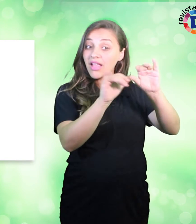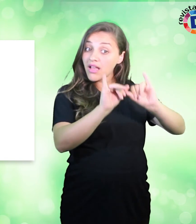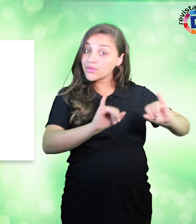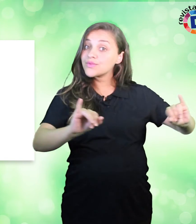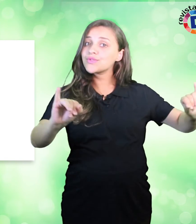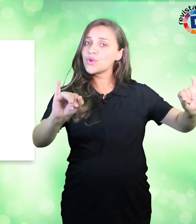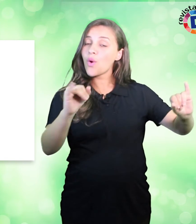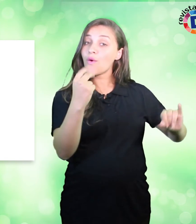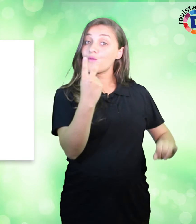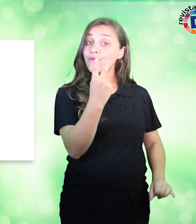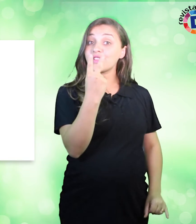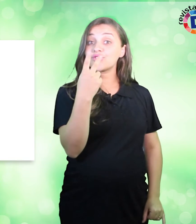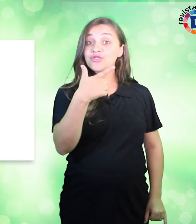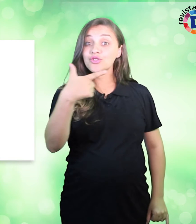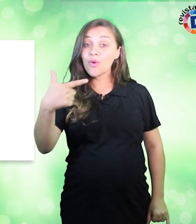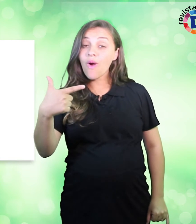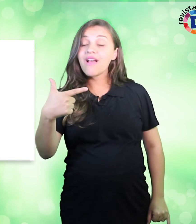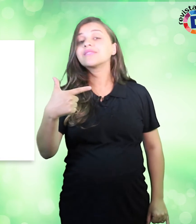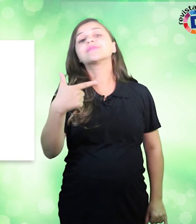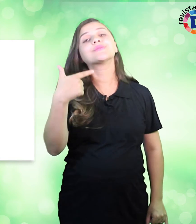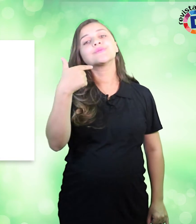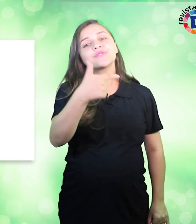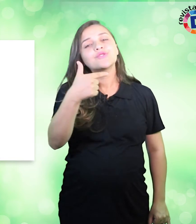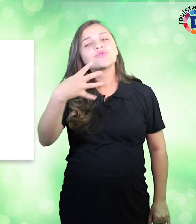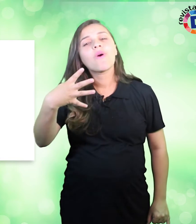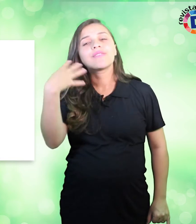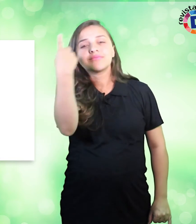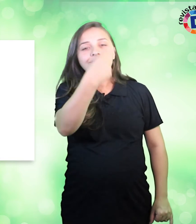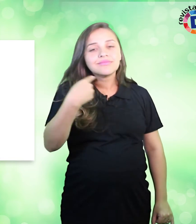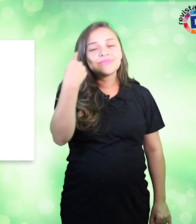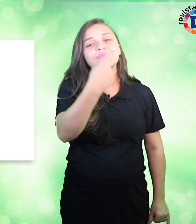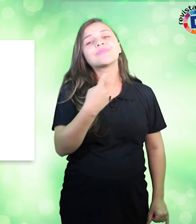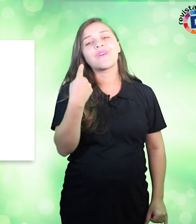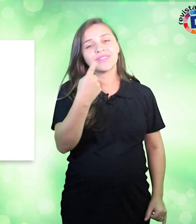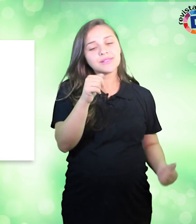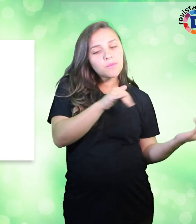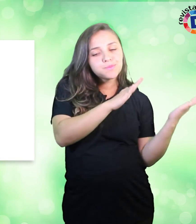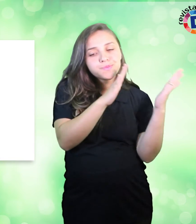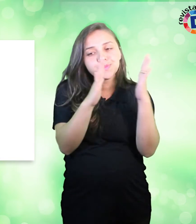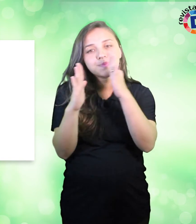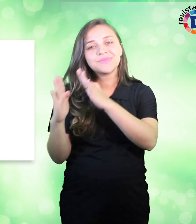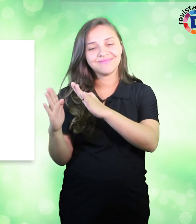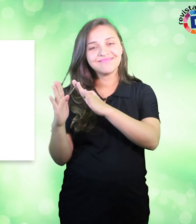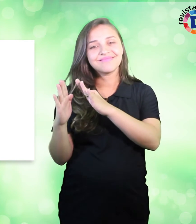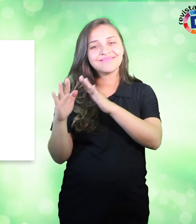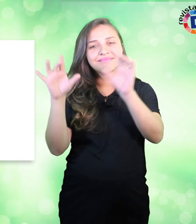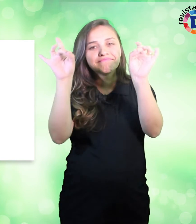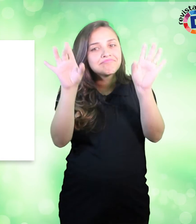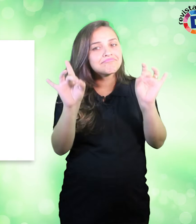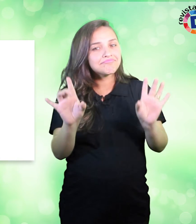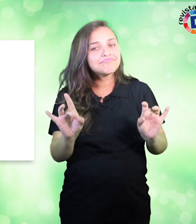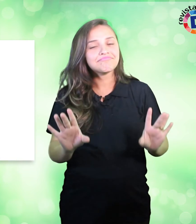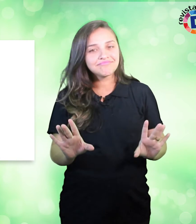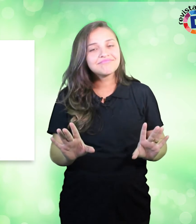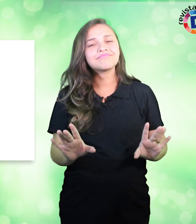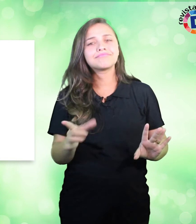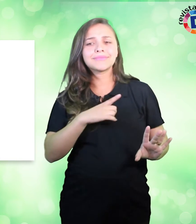24 horas de programação com reportagens especiais, apresentações de artistas renomados